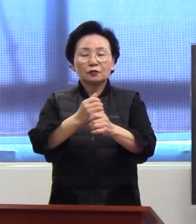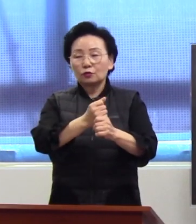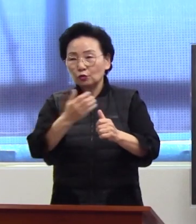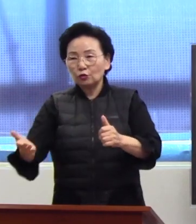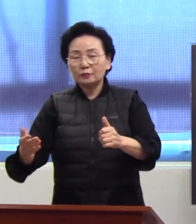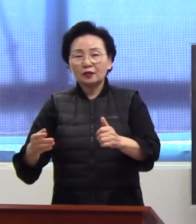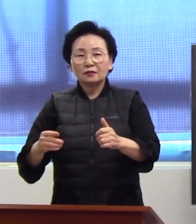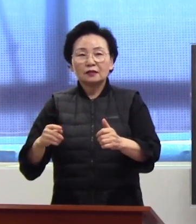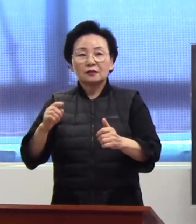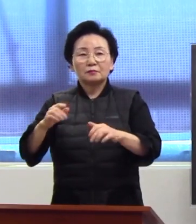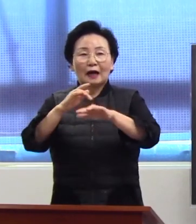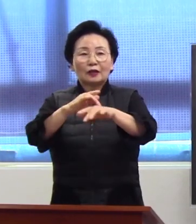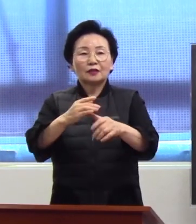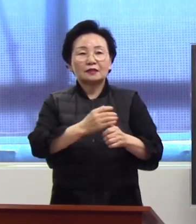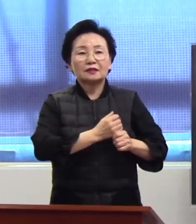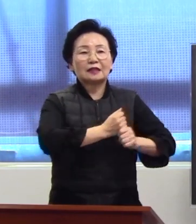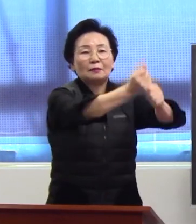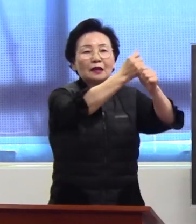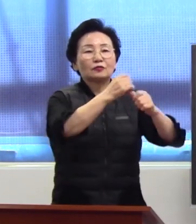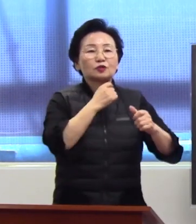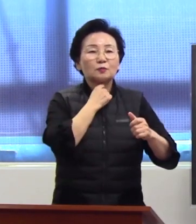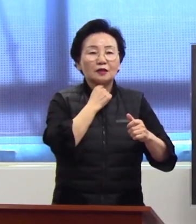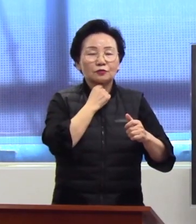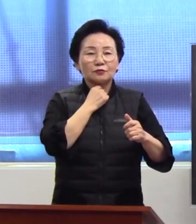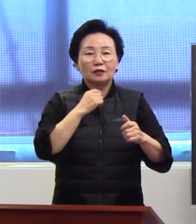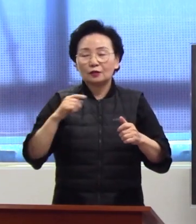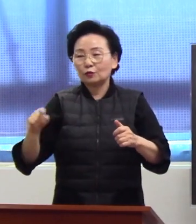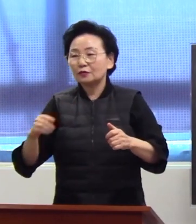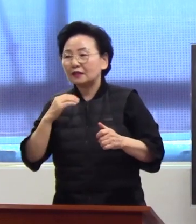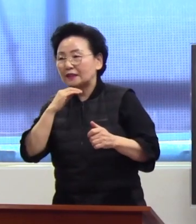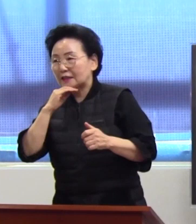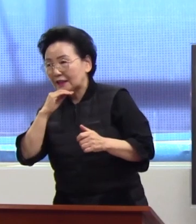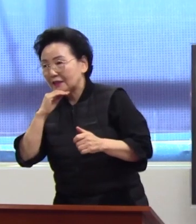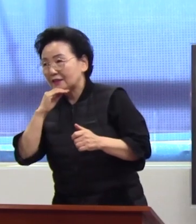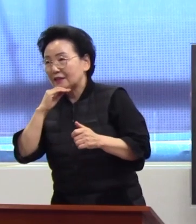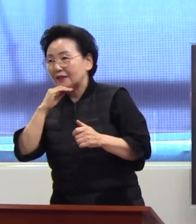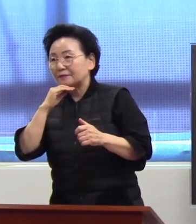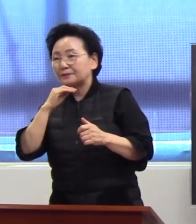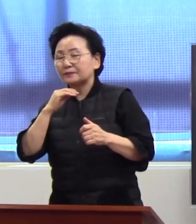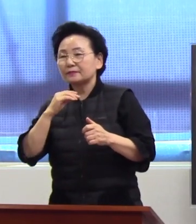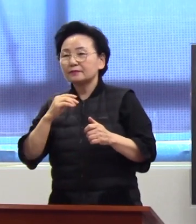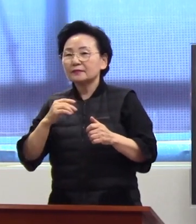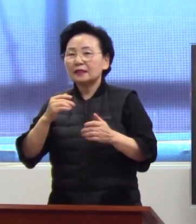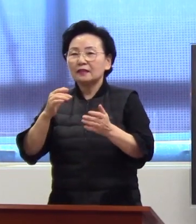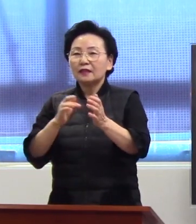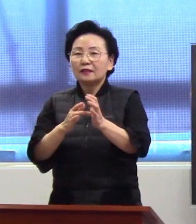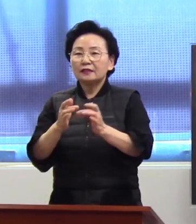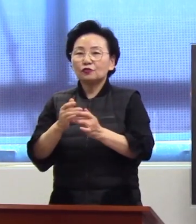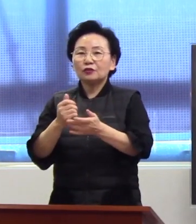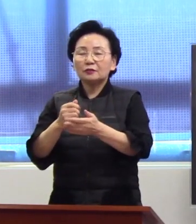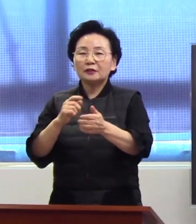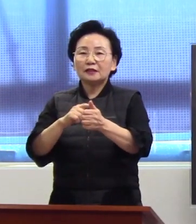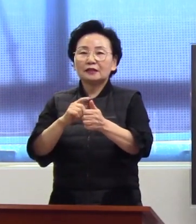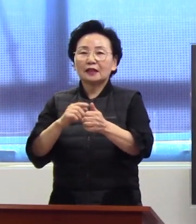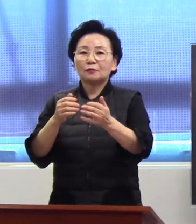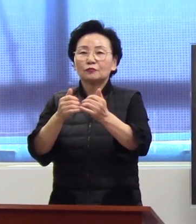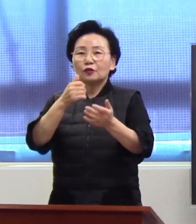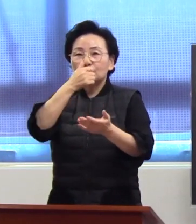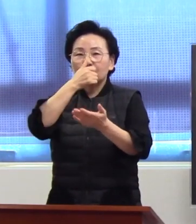예수님이 놓으면 그 마귀가 이제 잡아가고 싶어가지고 여기서 이제 기다리는데 예수님은 이 사람